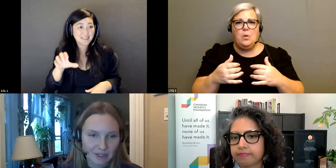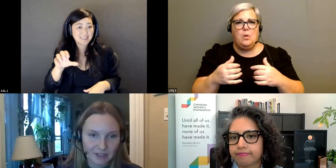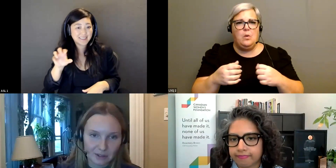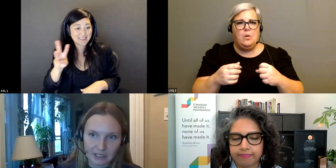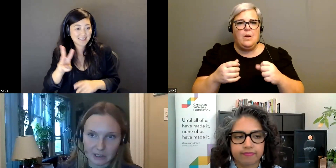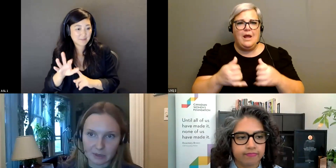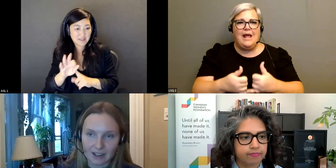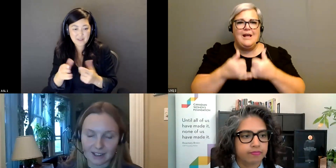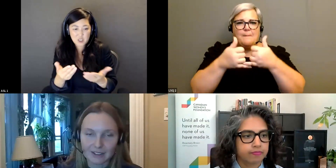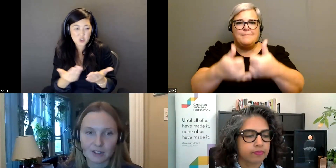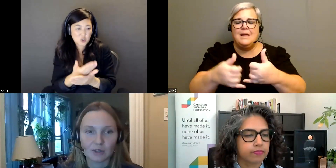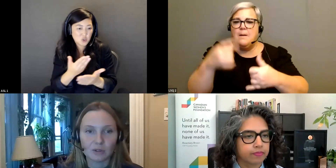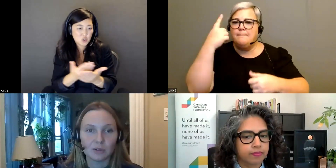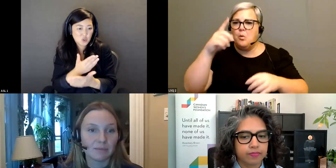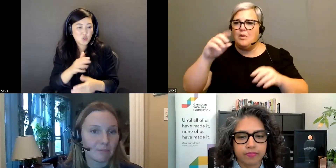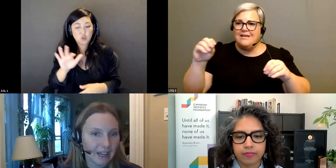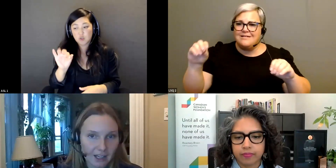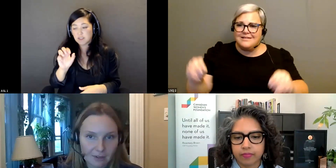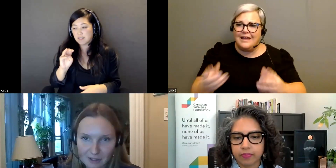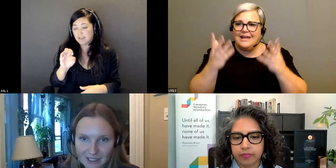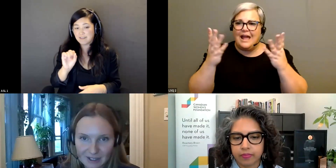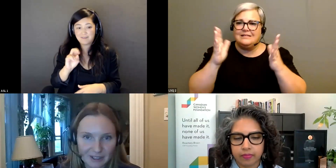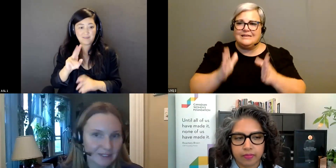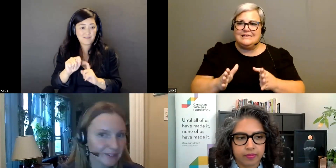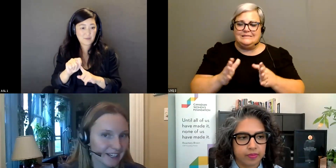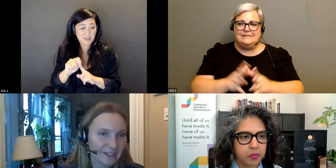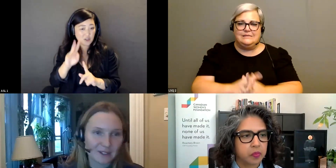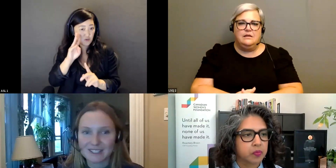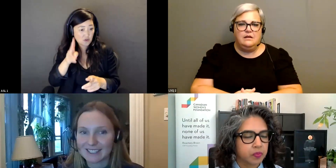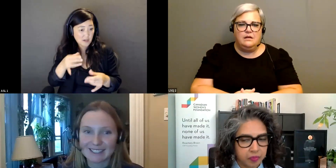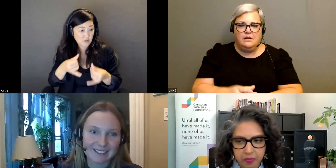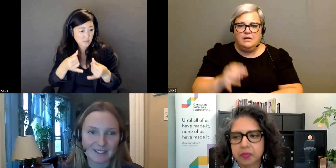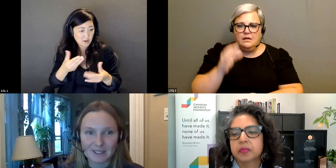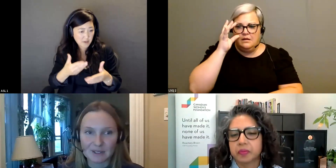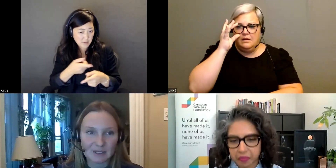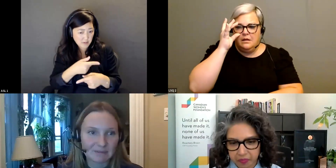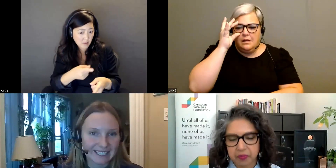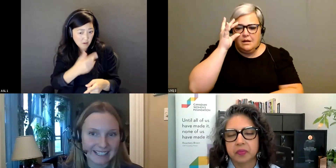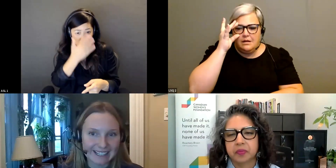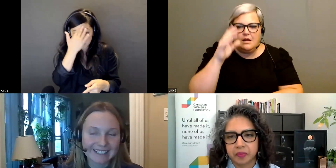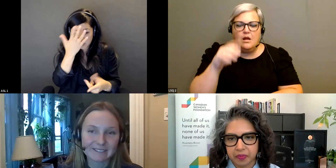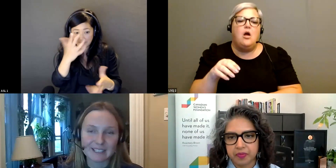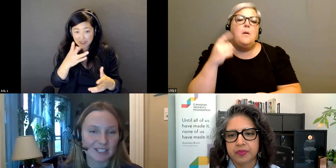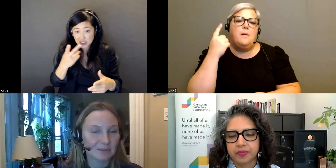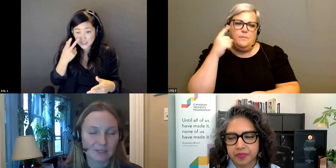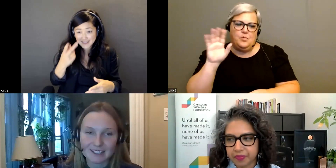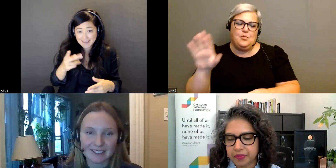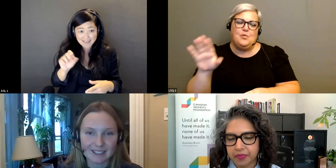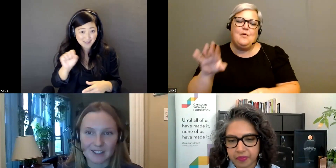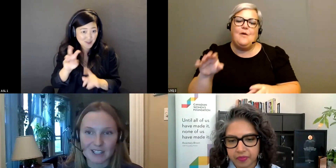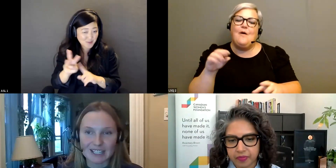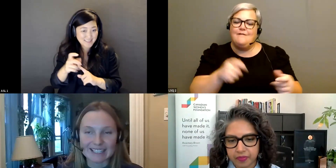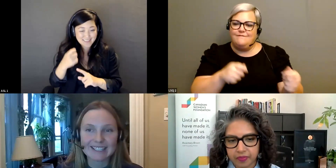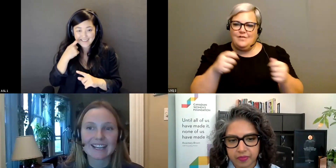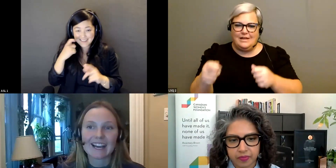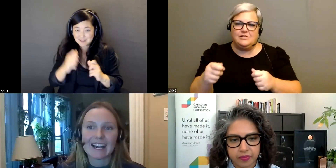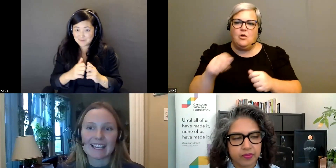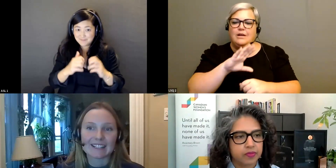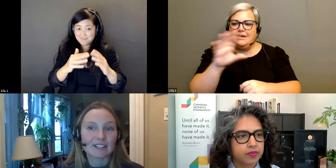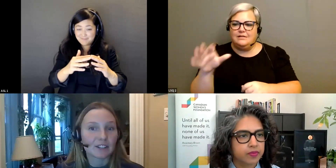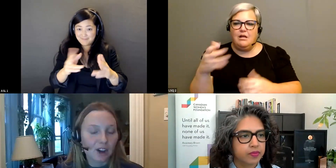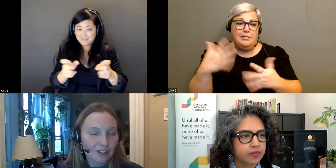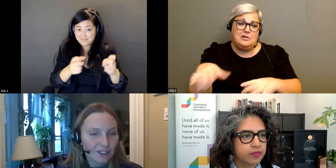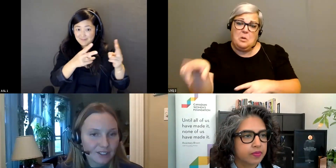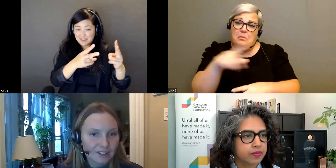créatrices féministes. Le nouveau prix pour les créatrices féministes de la Fondation canadienne des femmes, vous en avez peut-être déjà entendu parler sur les